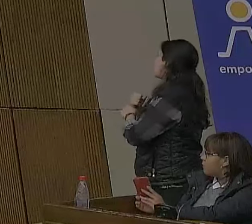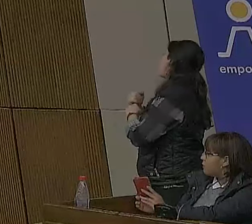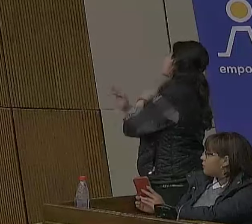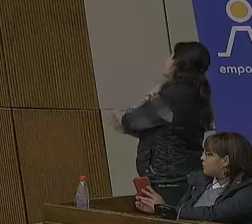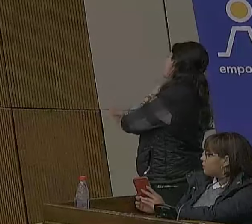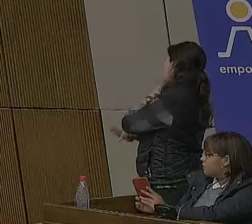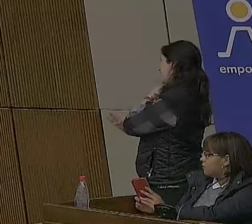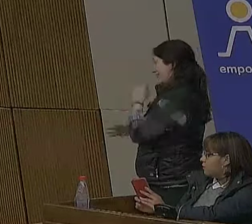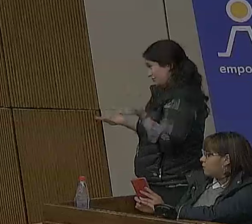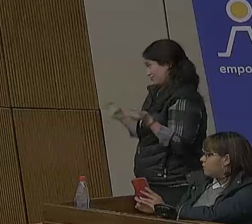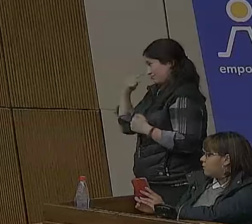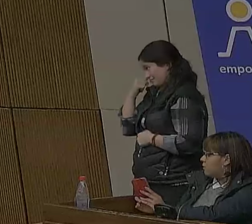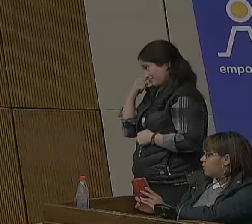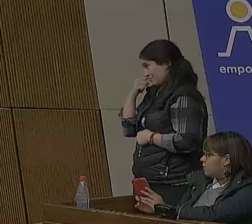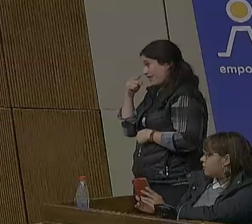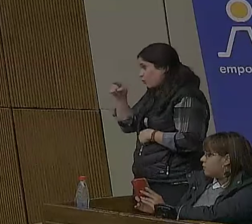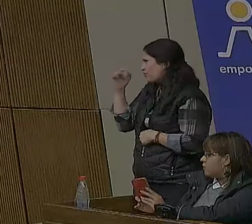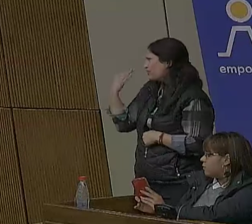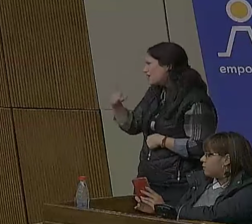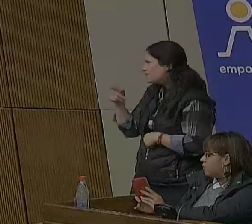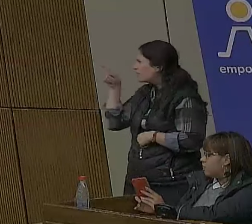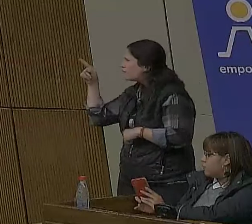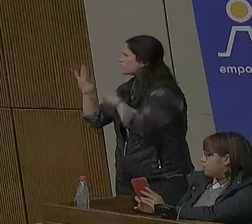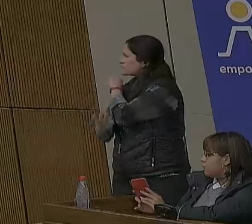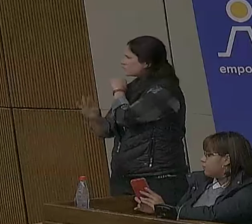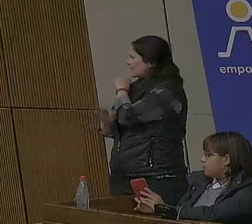ley, la igualdad del trabajo, también el tema de la función pública.